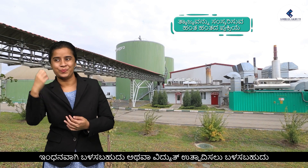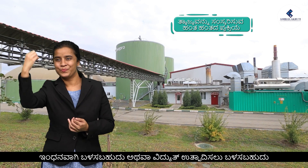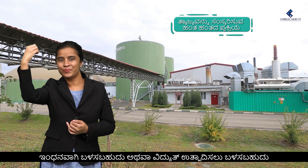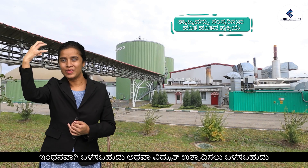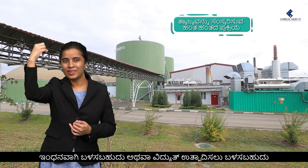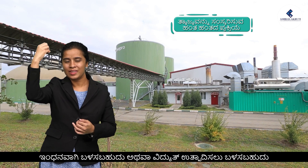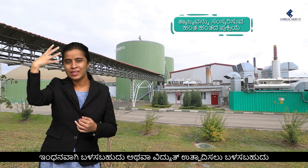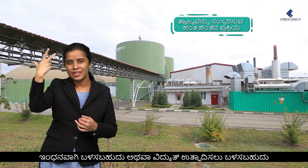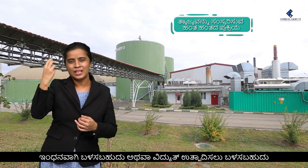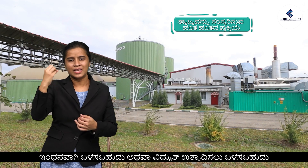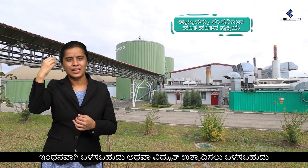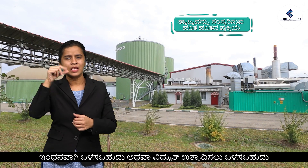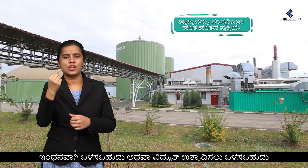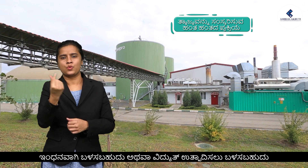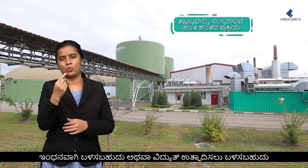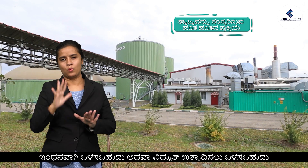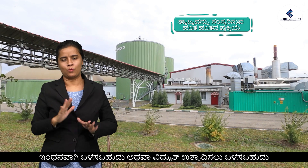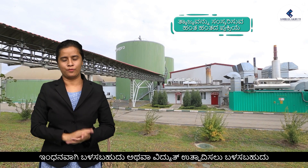ಉತ್ಪಾದಿಸಲು ಬಳಸಬಹುದು.